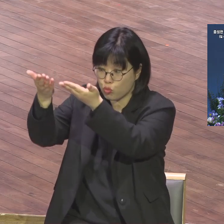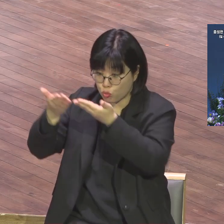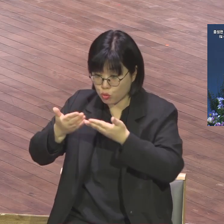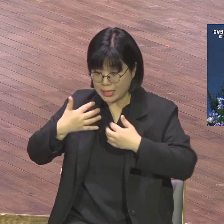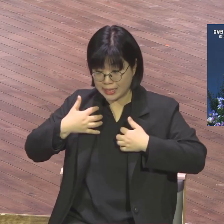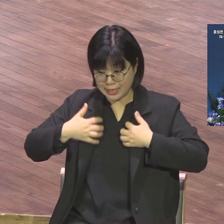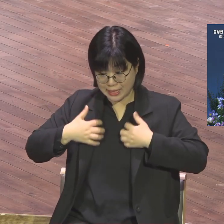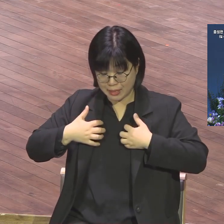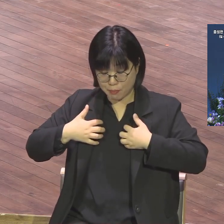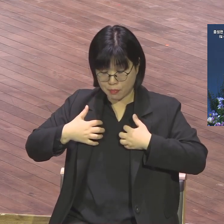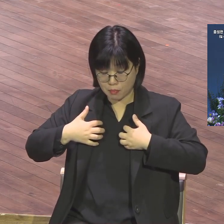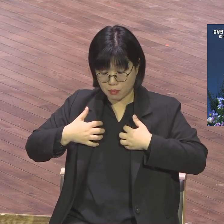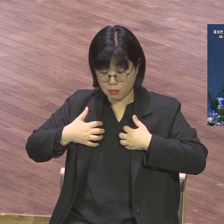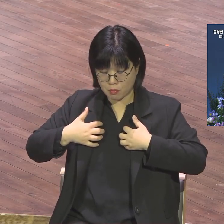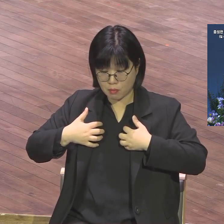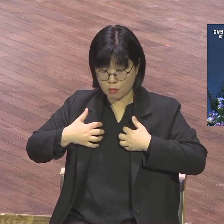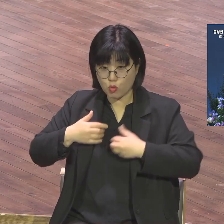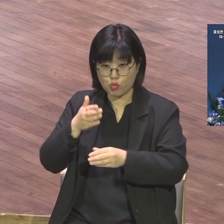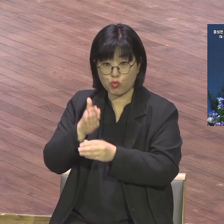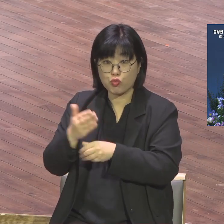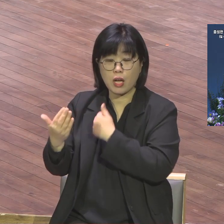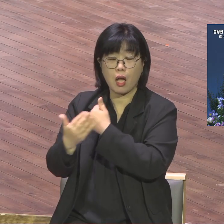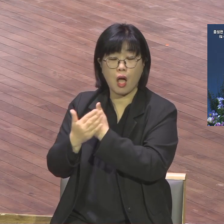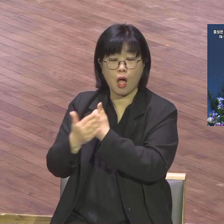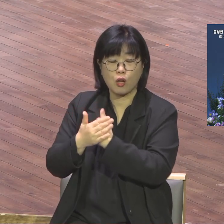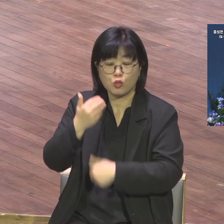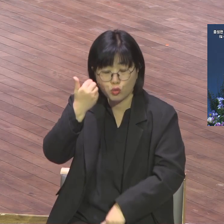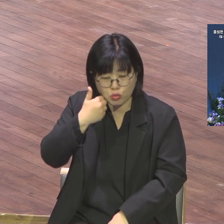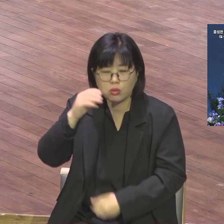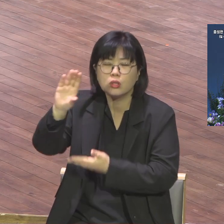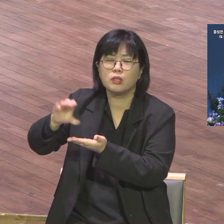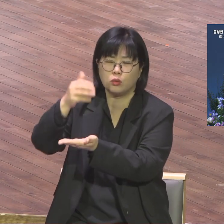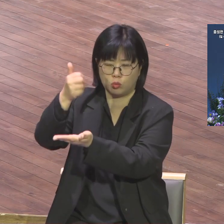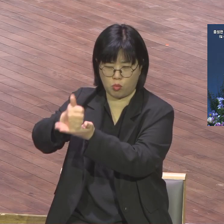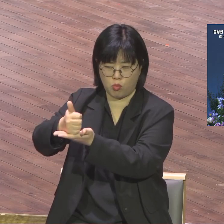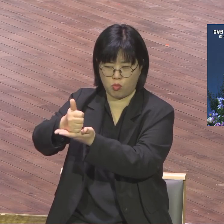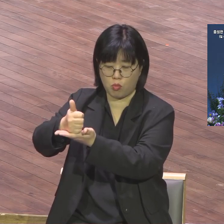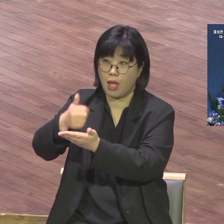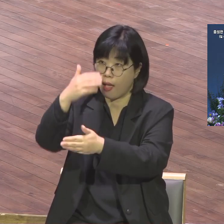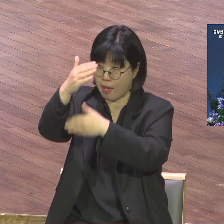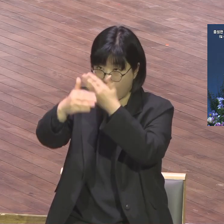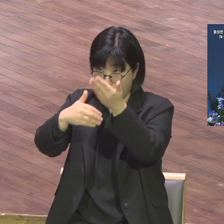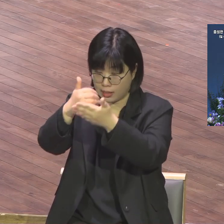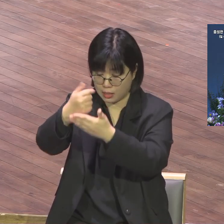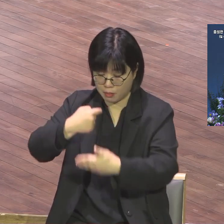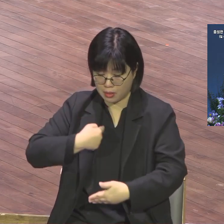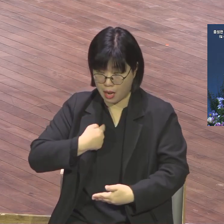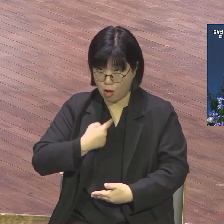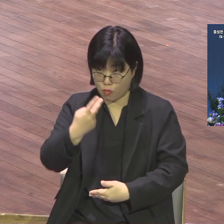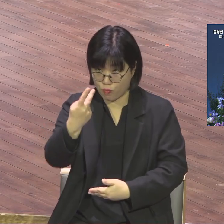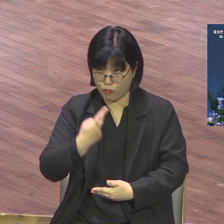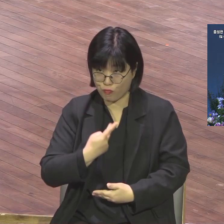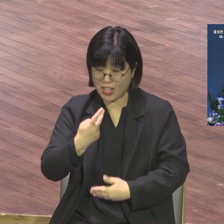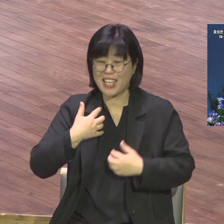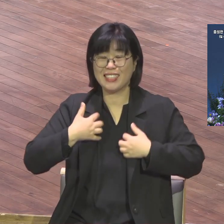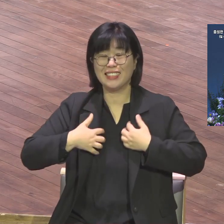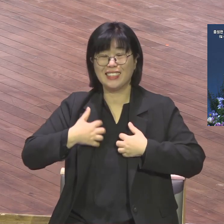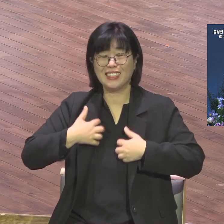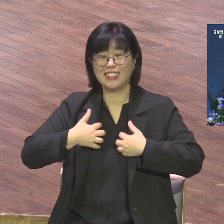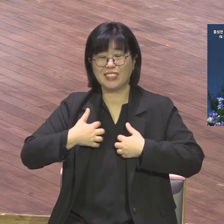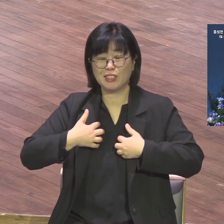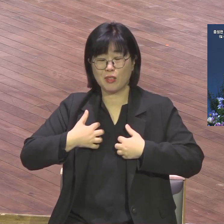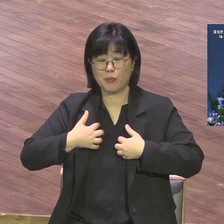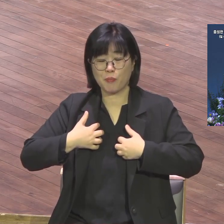인해서 기뻐하는데 그 통로는 예수 그리스도다. 예수 그리스도. 이걸 강조하고 있어. 오늘 본문